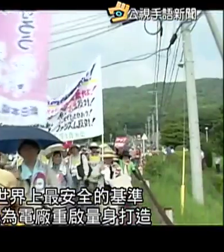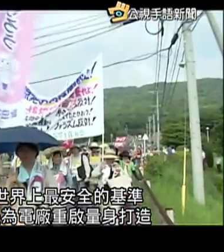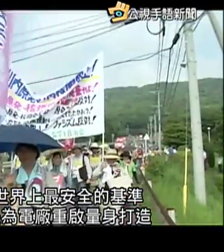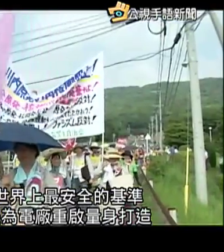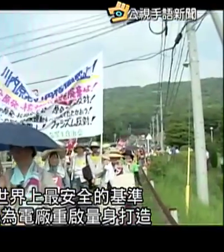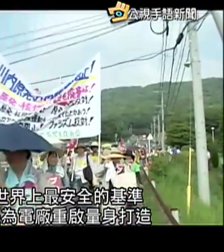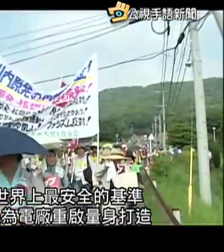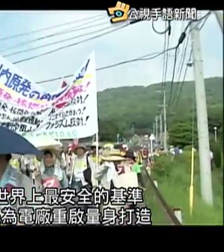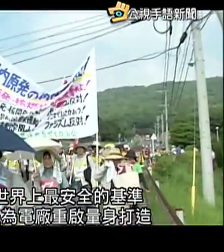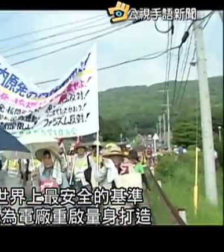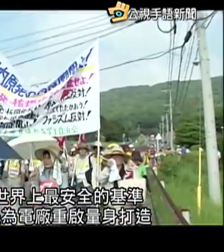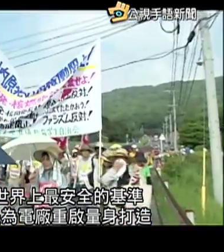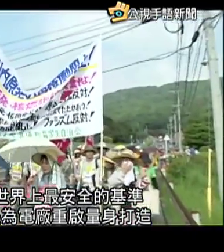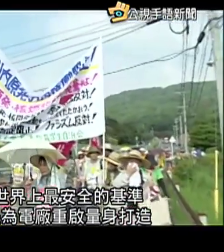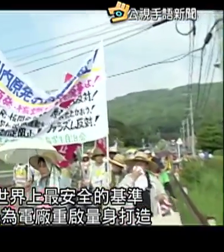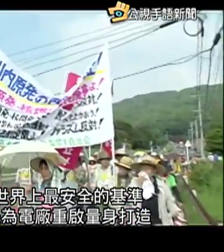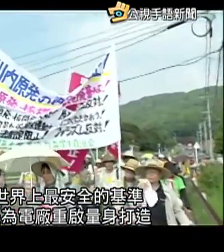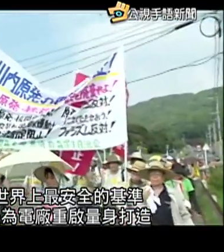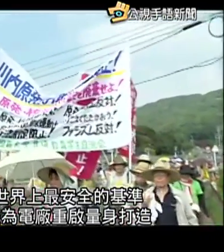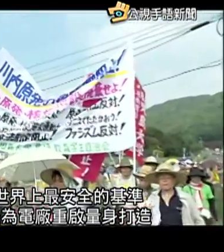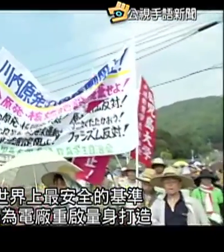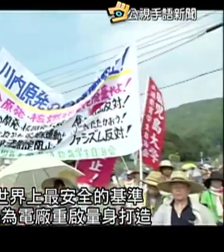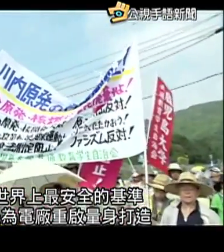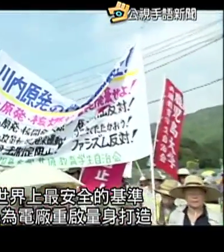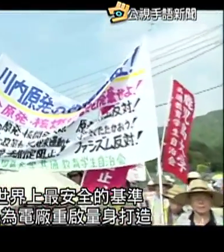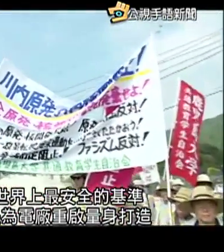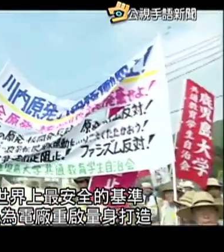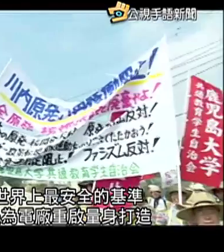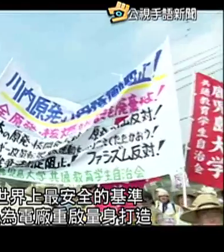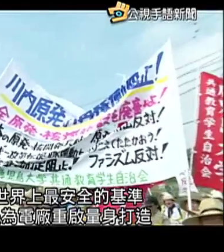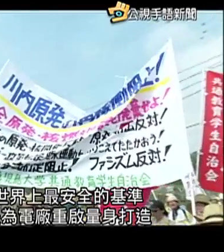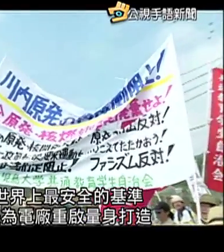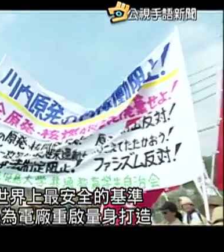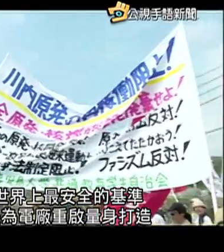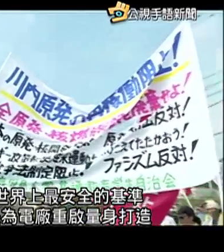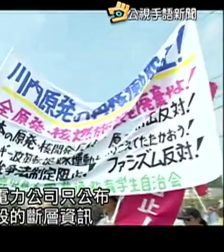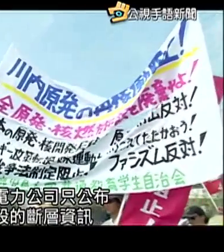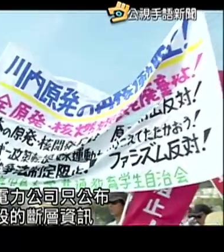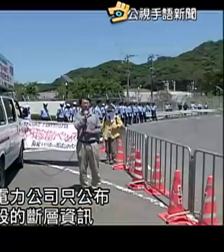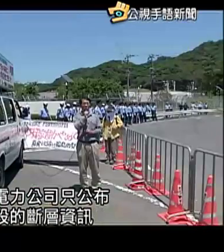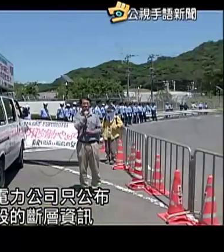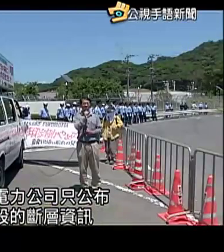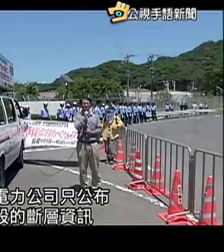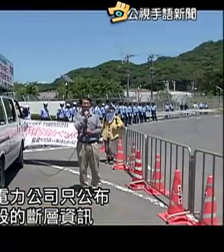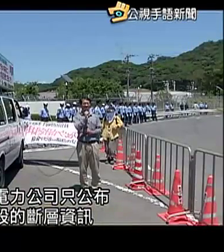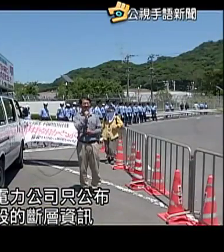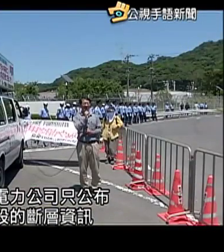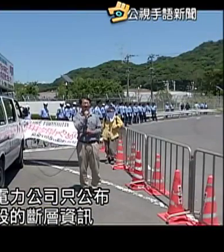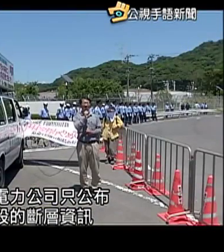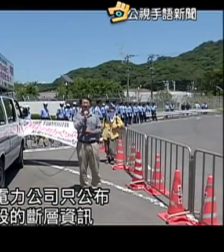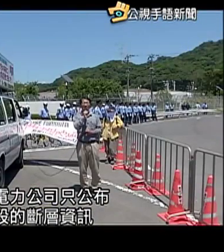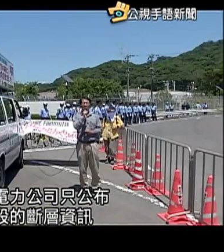准，根本也只是为了电厂重启量身打造。 九州電力は非常に小さな味